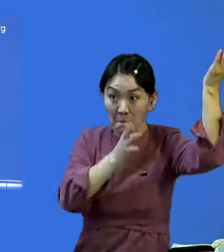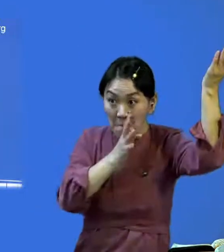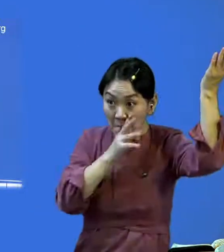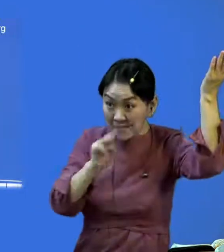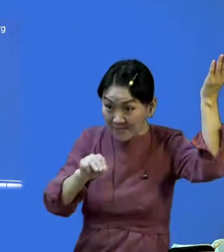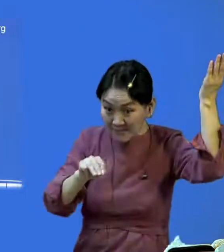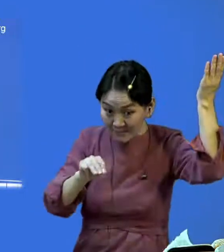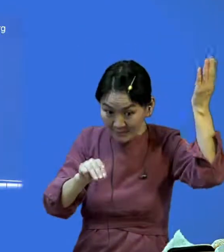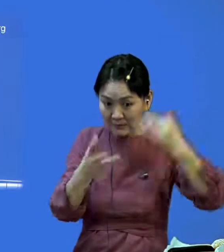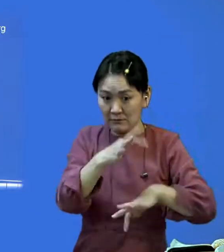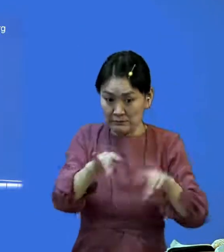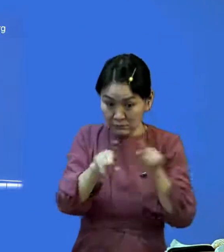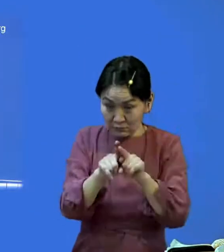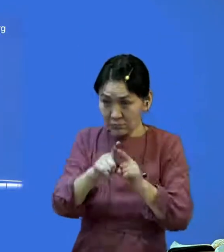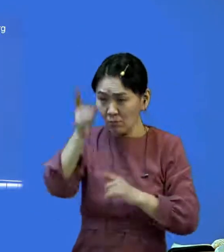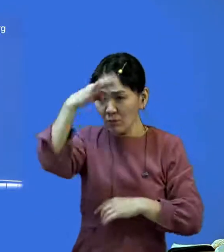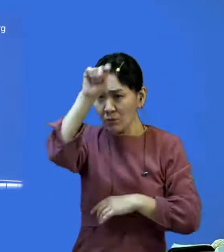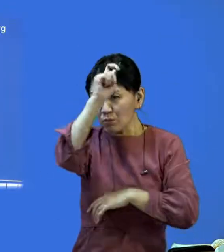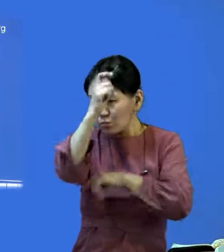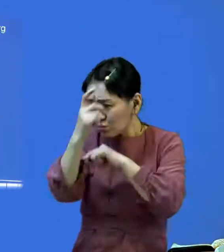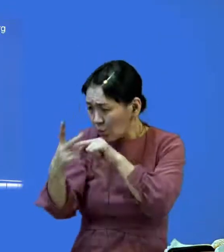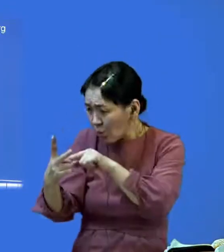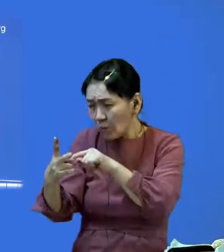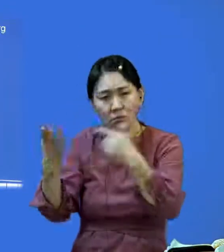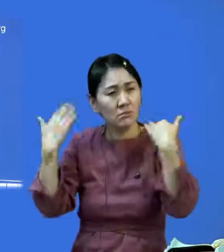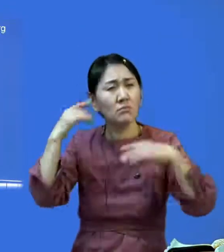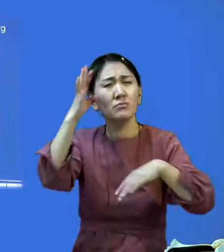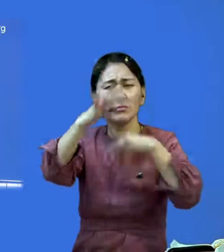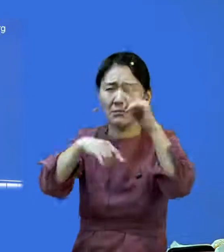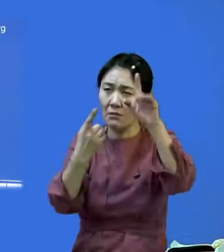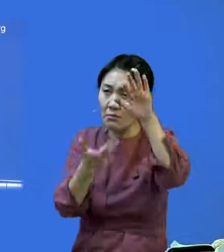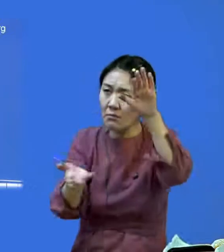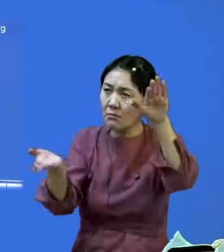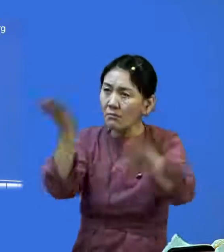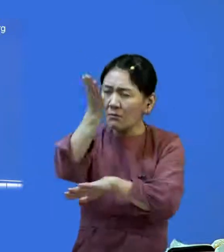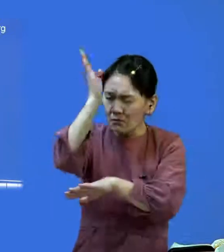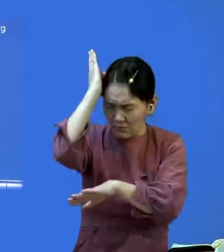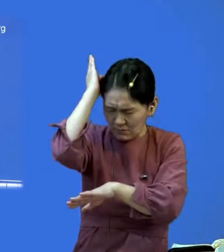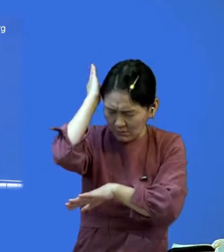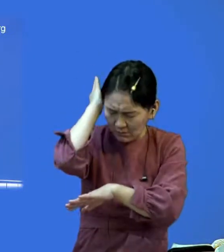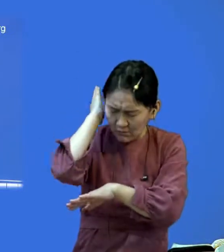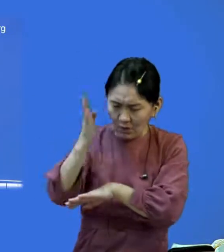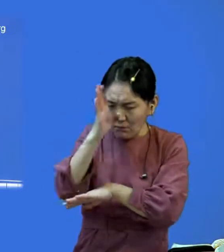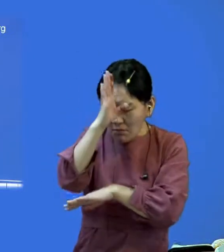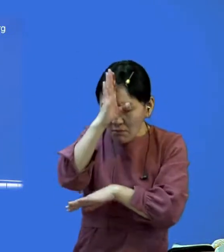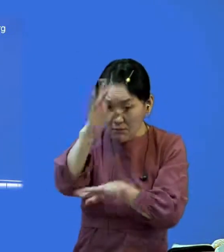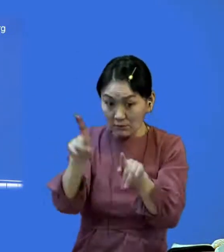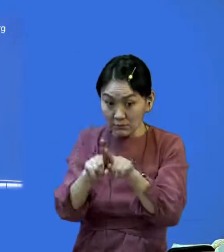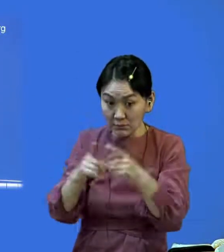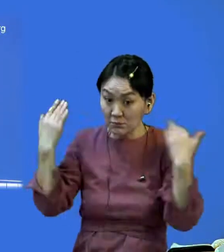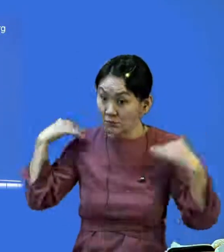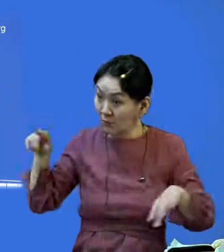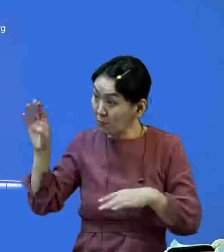Бурхны хүү гэдэг нь тэнгэр элснээс хамаагүй илүү өндөр. Тэнгэр элснээс асуугаал да. Тийм биз дээ.